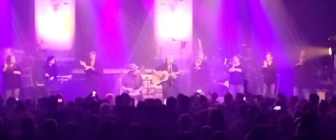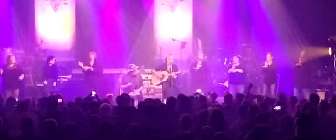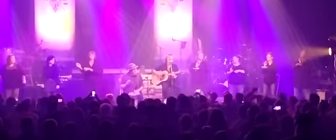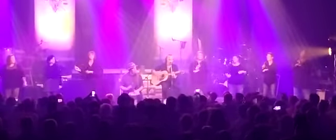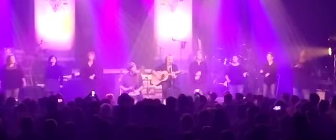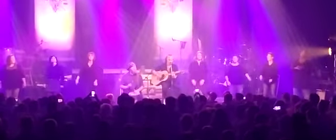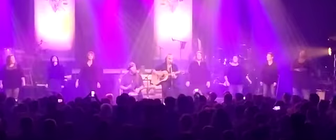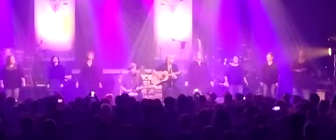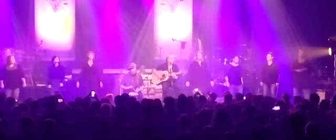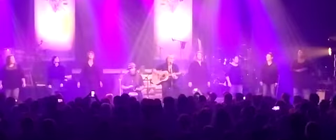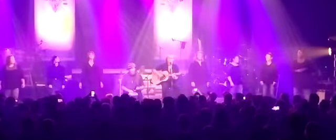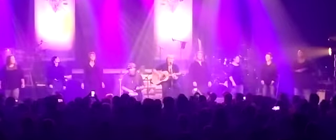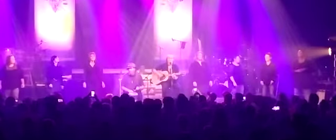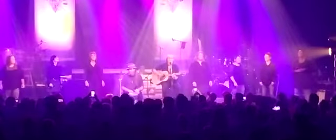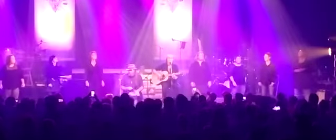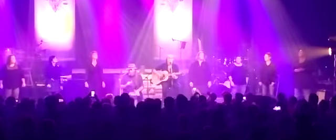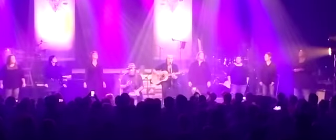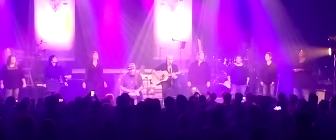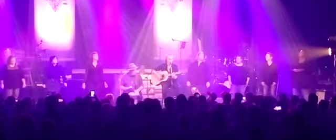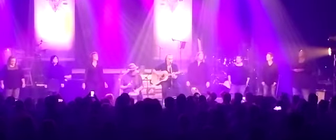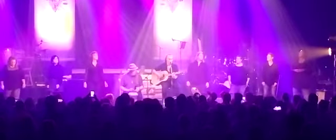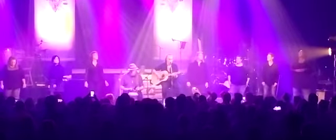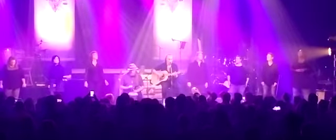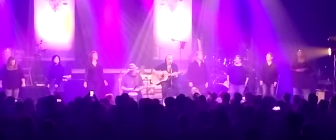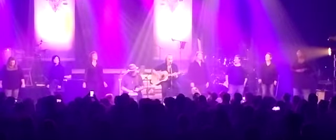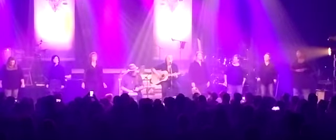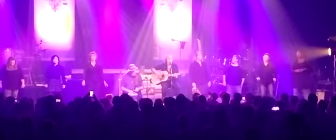quotidien. Allez, c'est reparti.